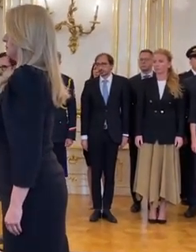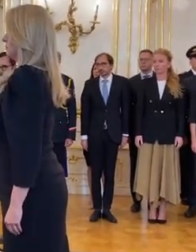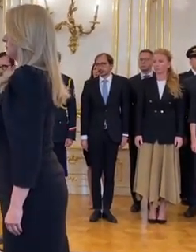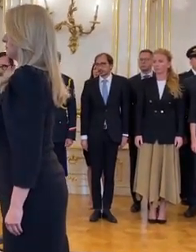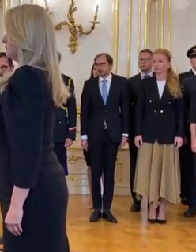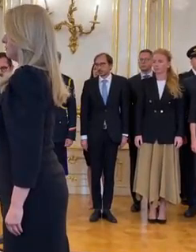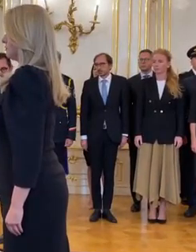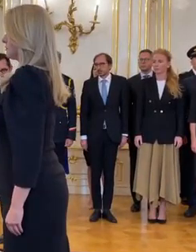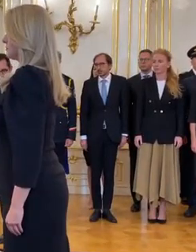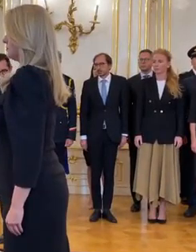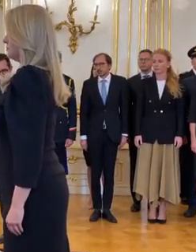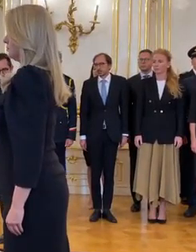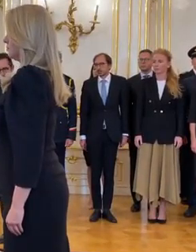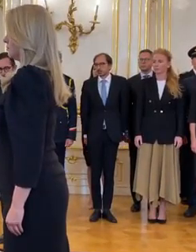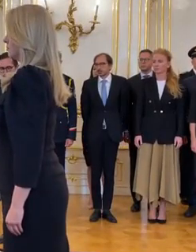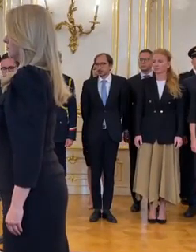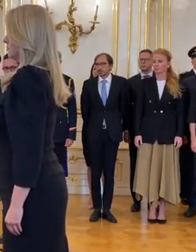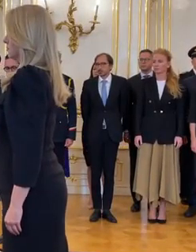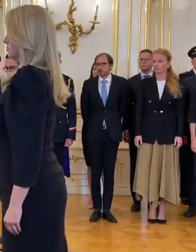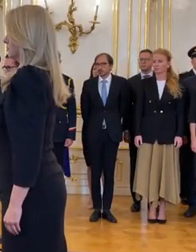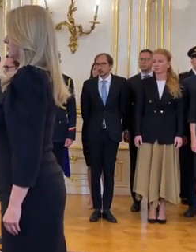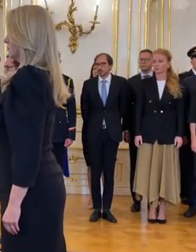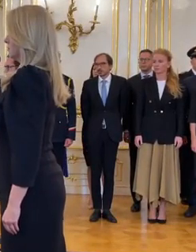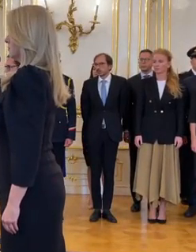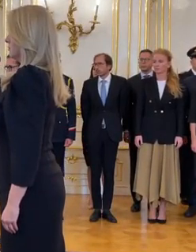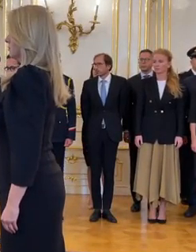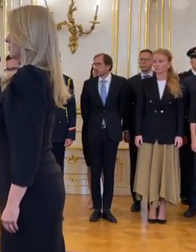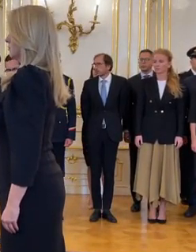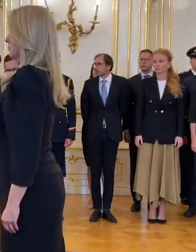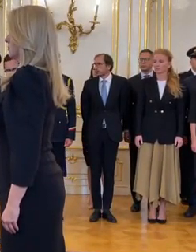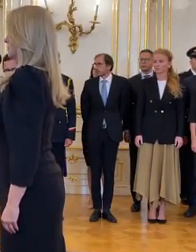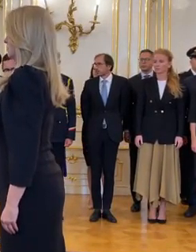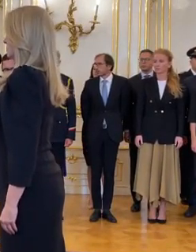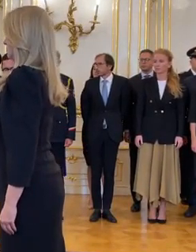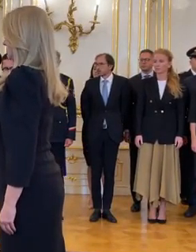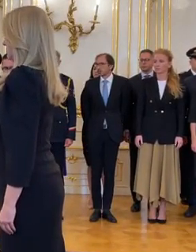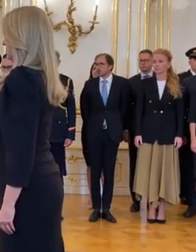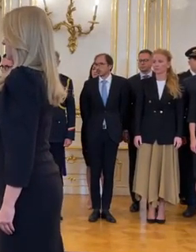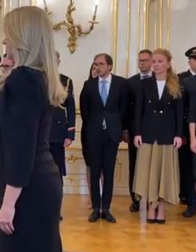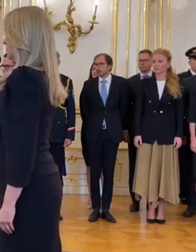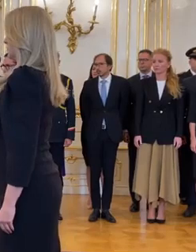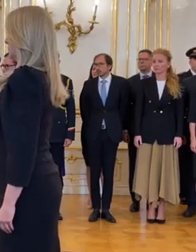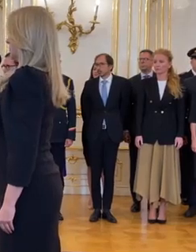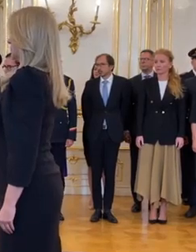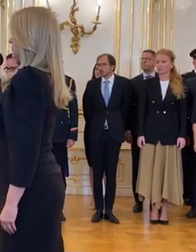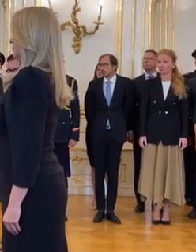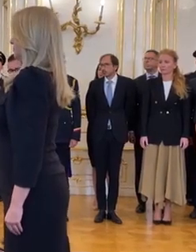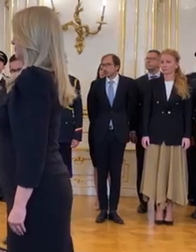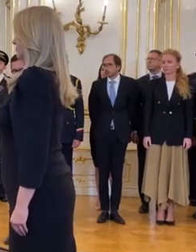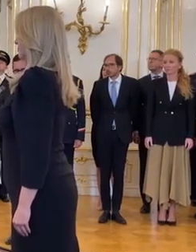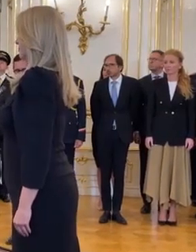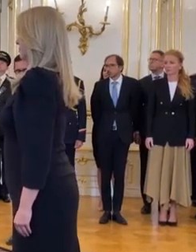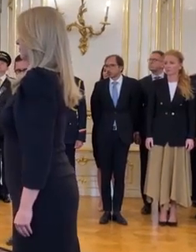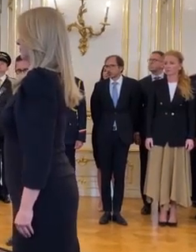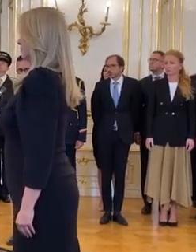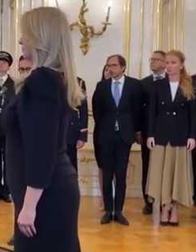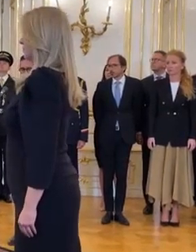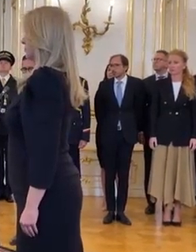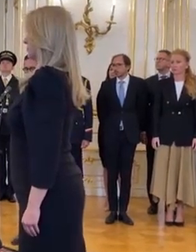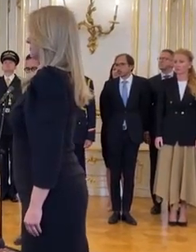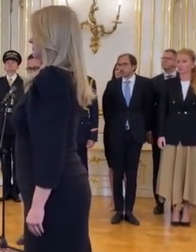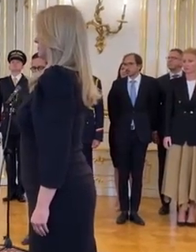Vážená pani prezidentka, vážený pán predseda Národnej rady, vážený pán predseda vlády,